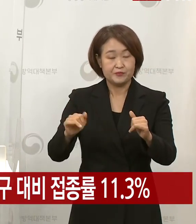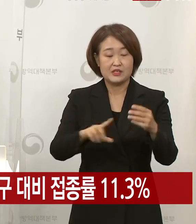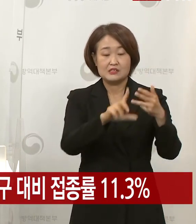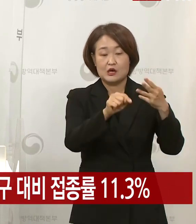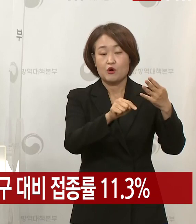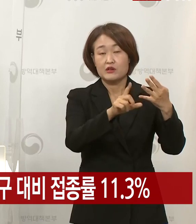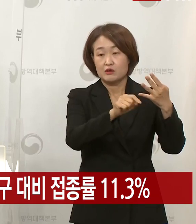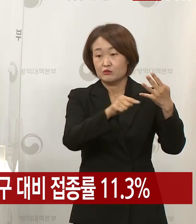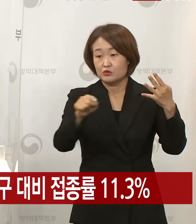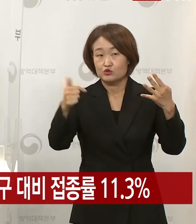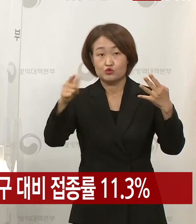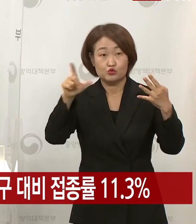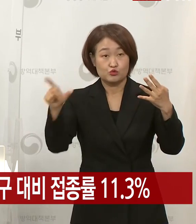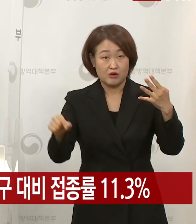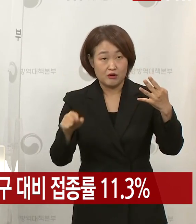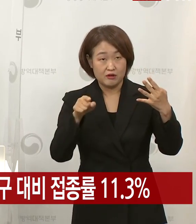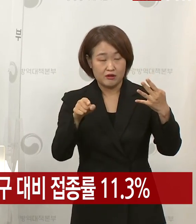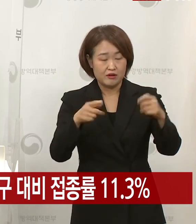접종을 시작합니다.